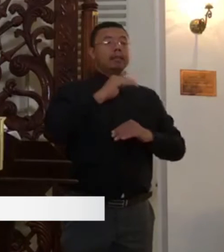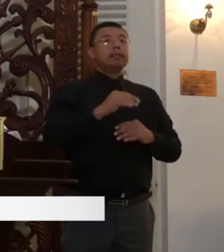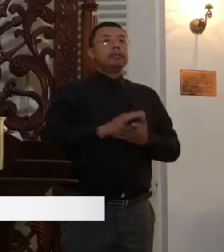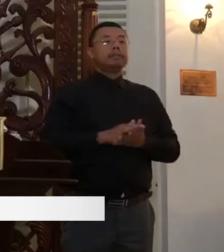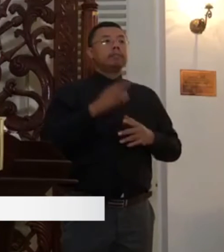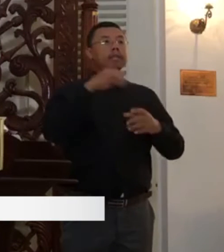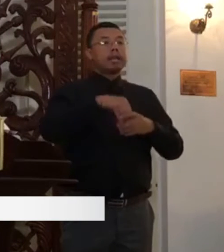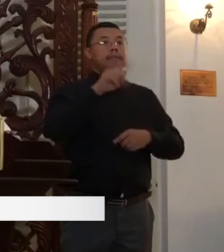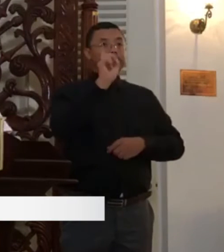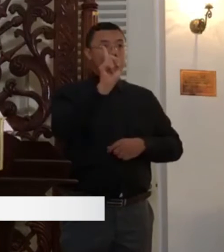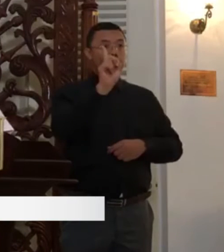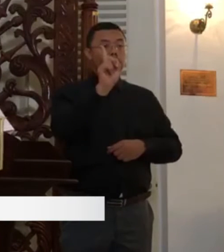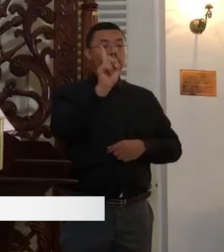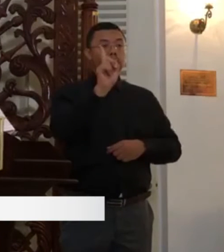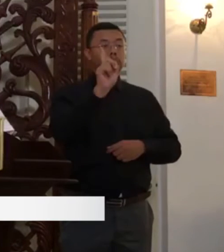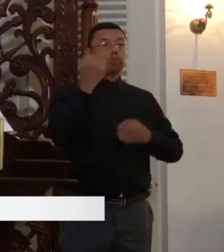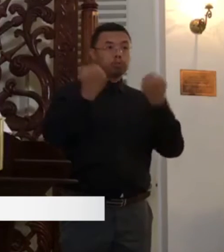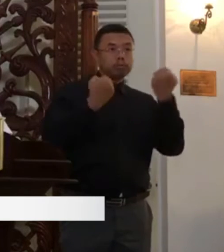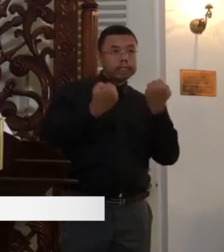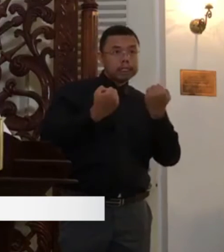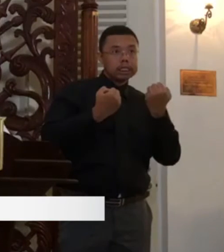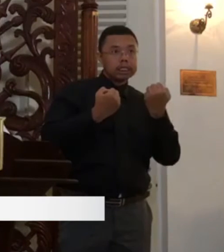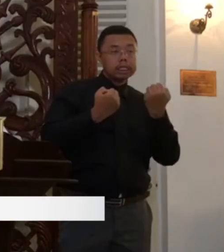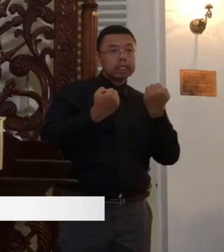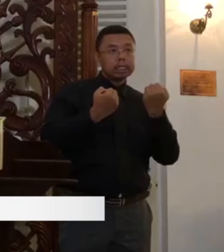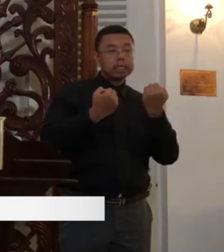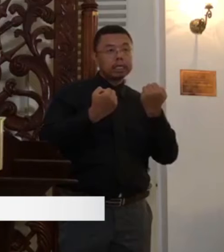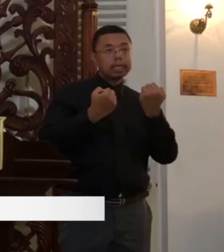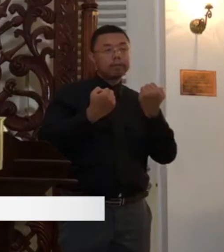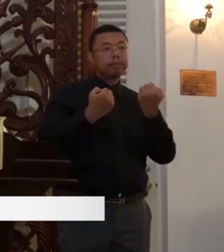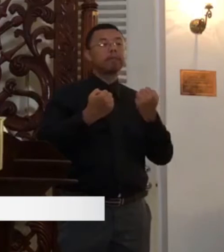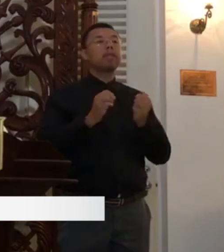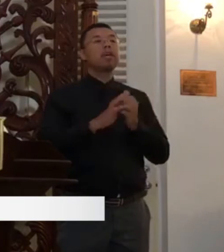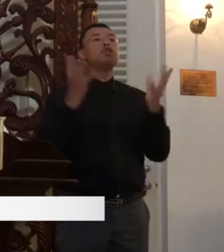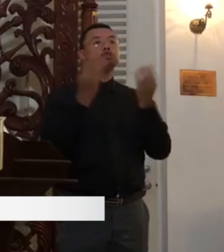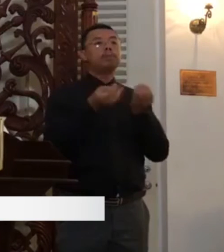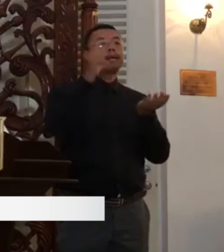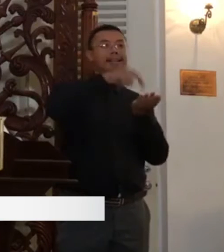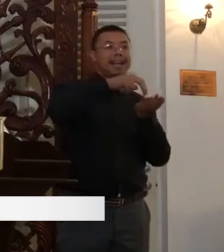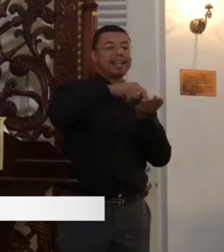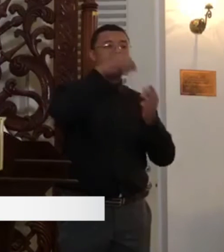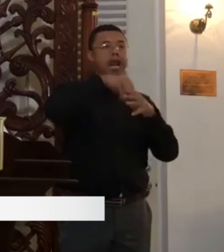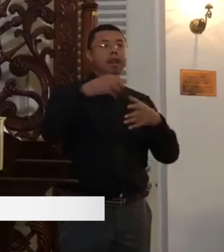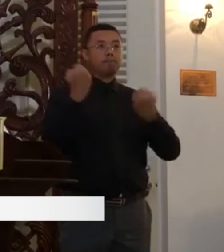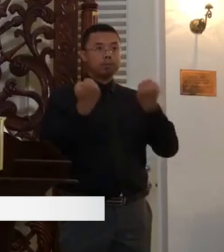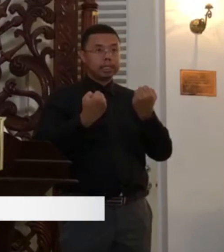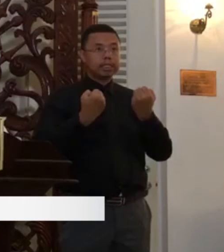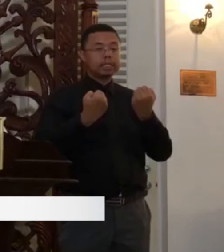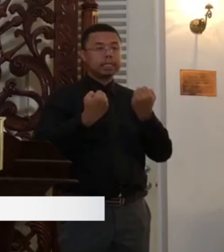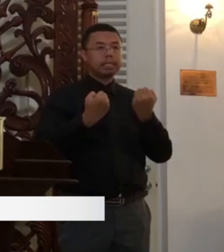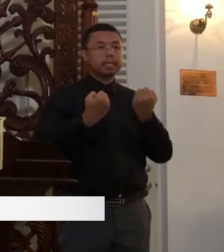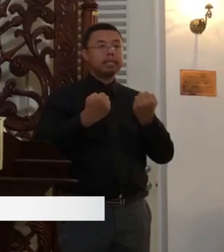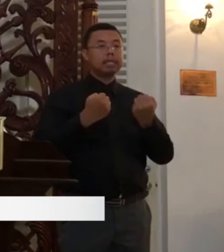bahwa dalam satu kendaraan roda 4 atau lebih jumlah penumpang yang bisa